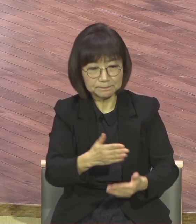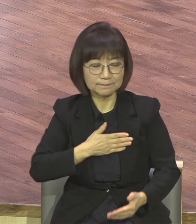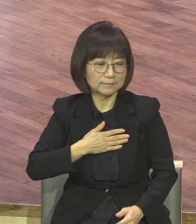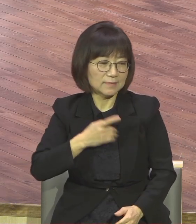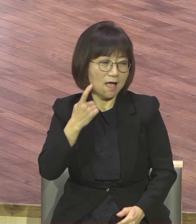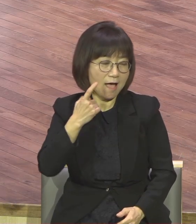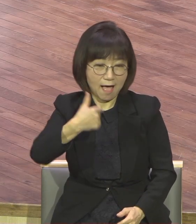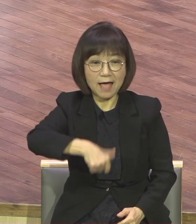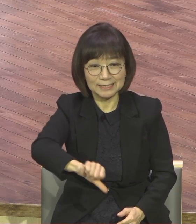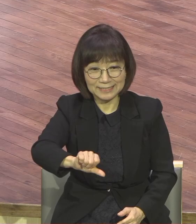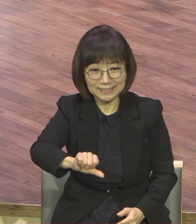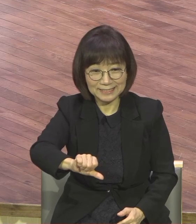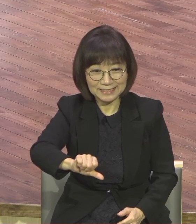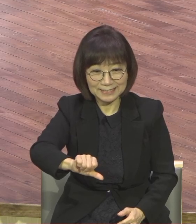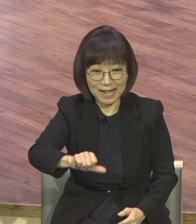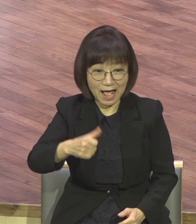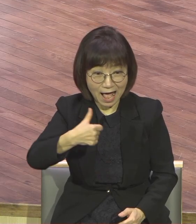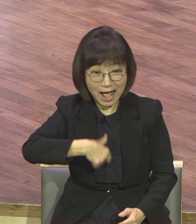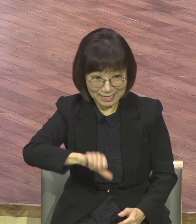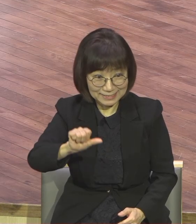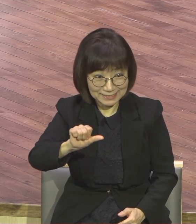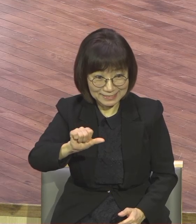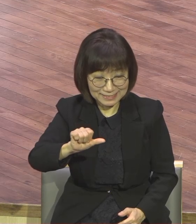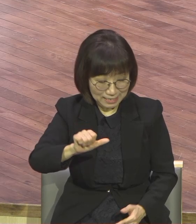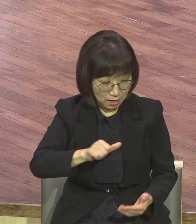아들 해. 그렇게 해서